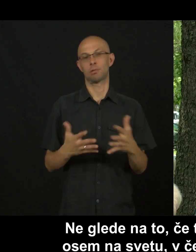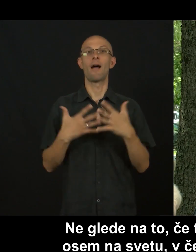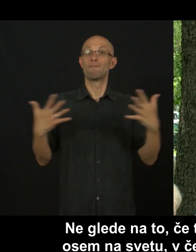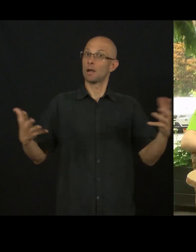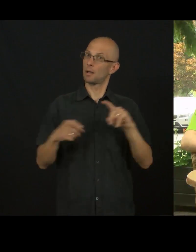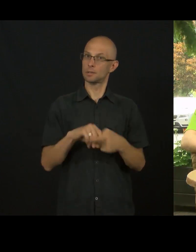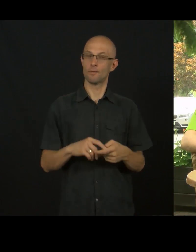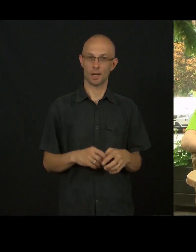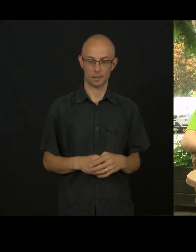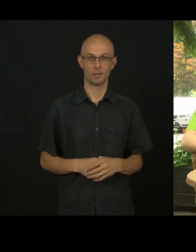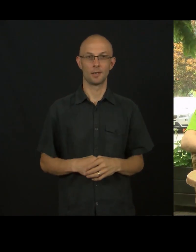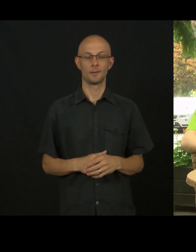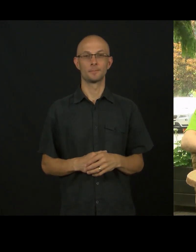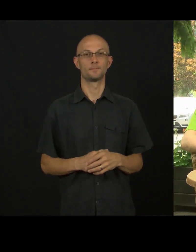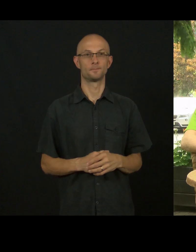je velika stvar, ne?